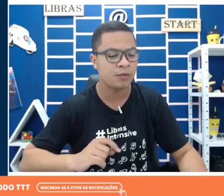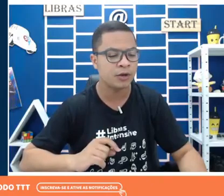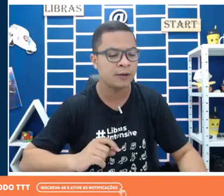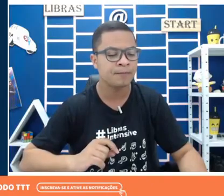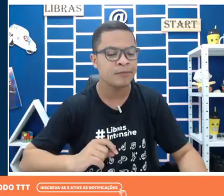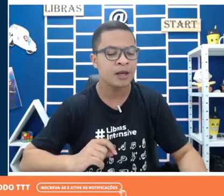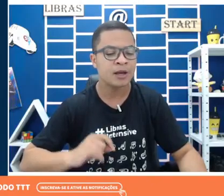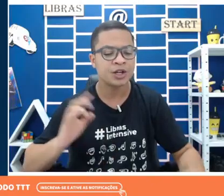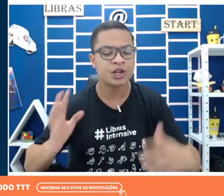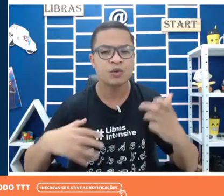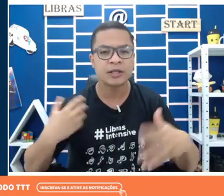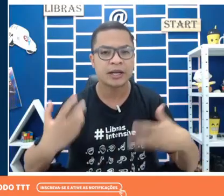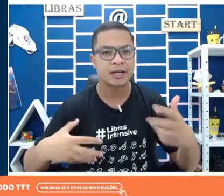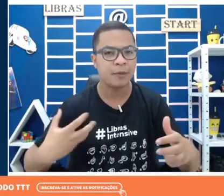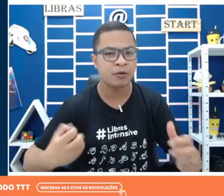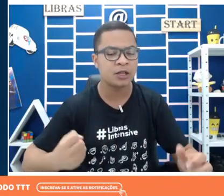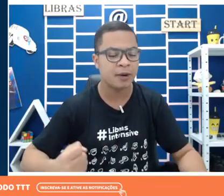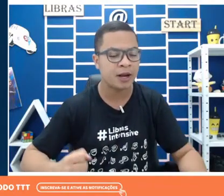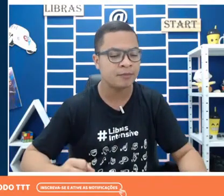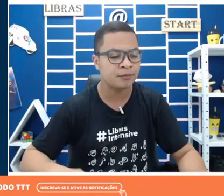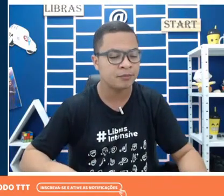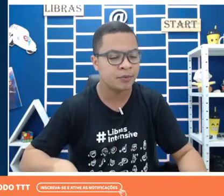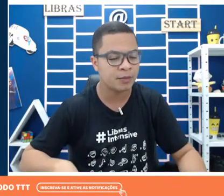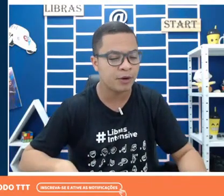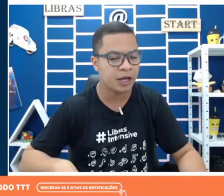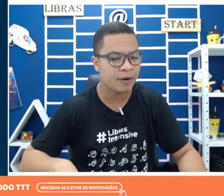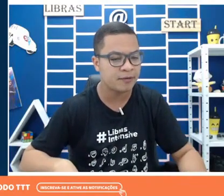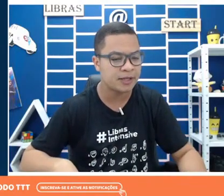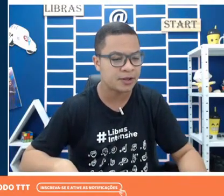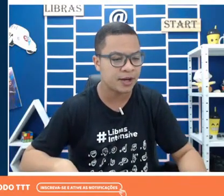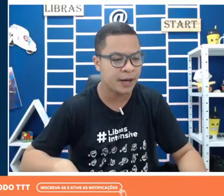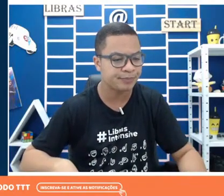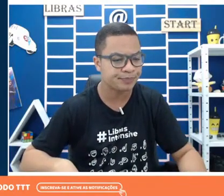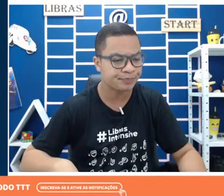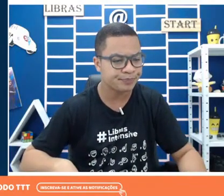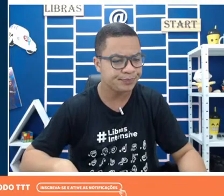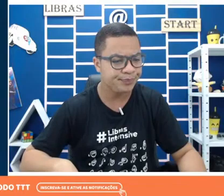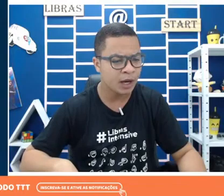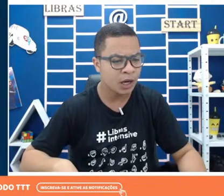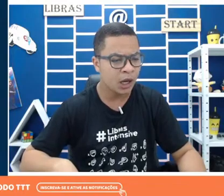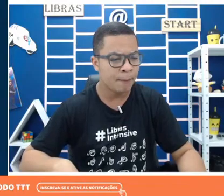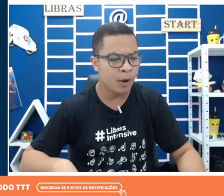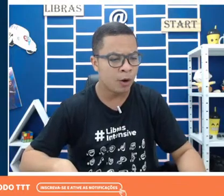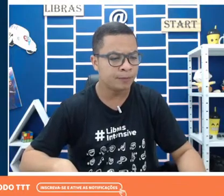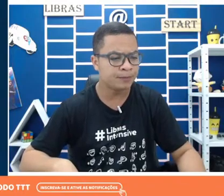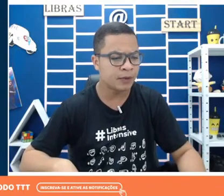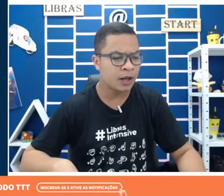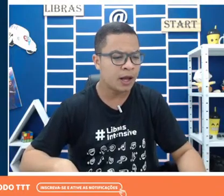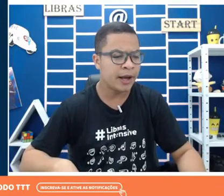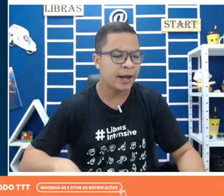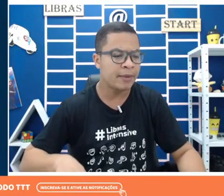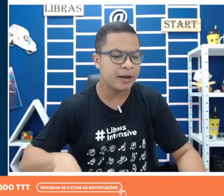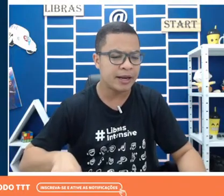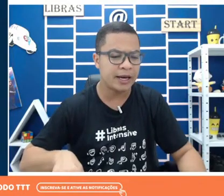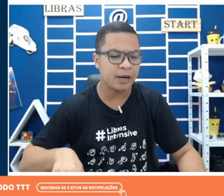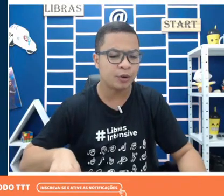lá no Facebook, que a gente usa aquelas perguntas para responder aqui para vocês, ok? Bom, a Maria Madalena perguntou o